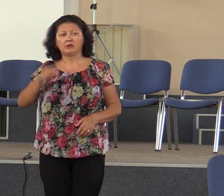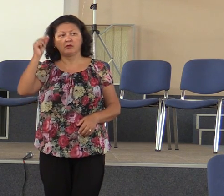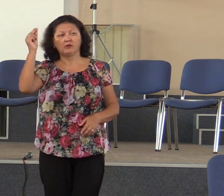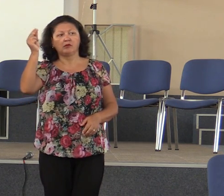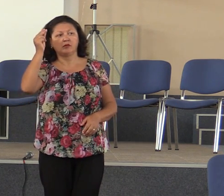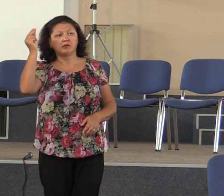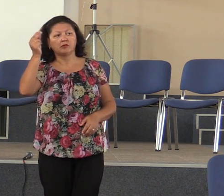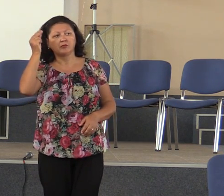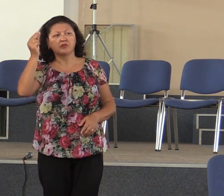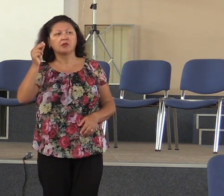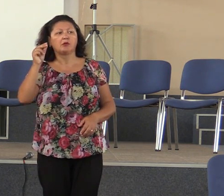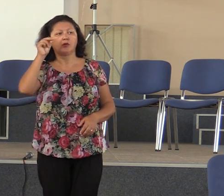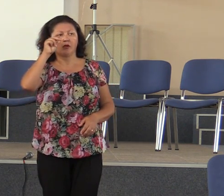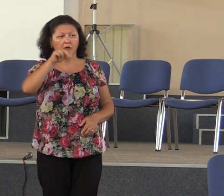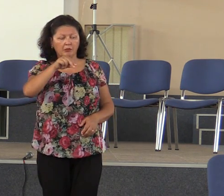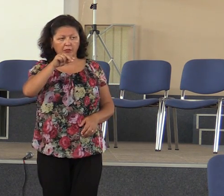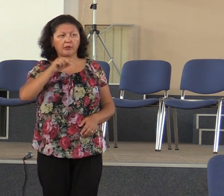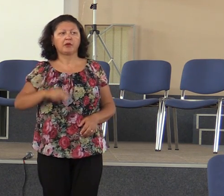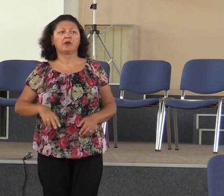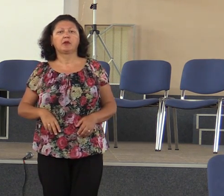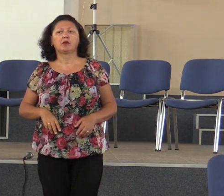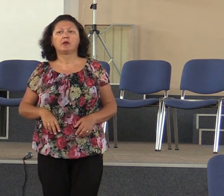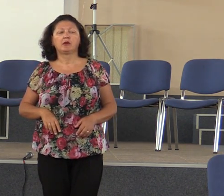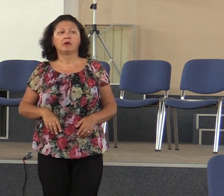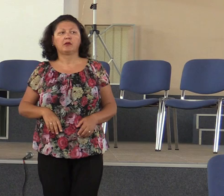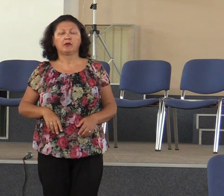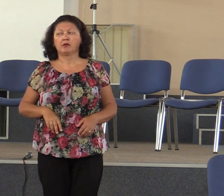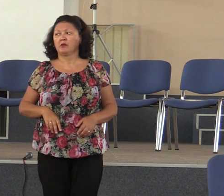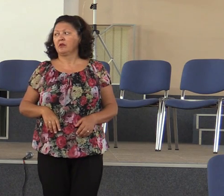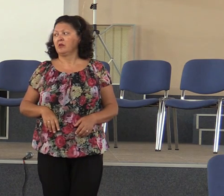Dumnezeu îl așează în crăpătura.